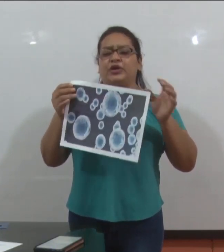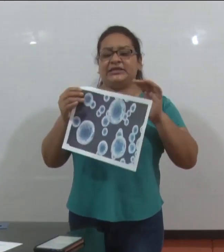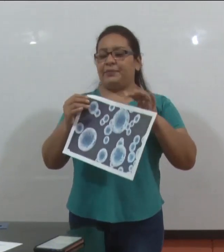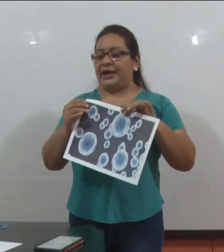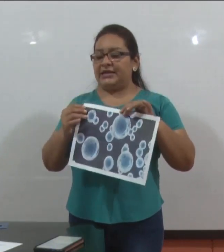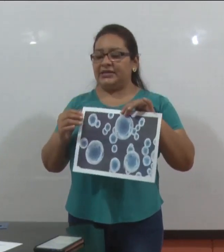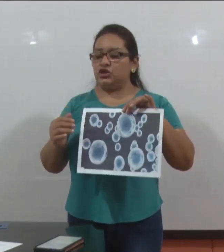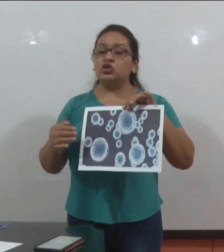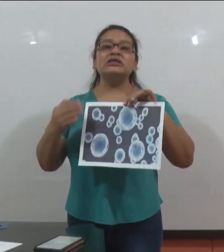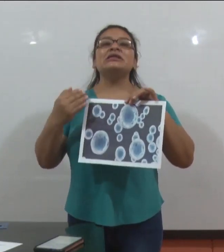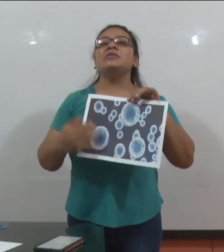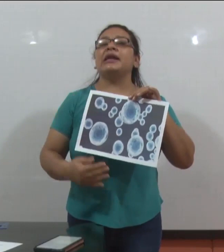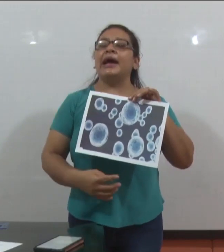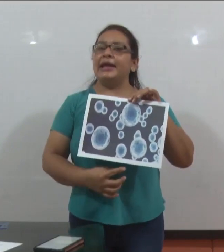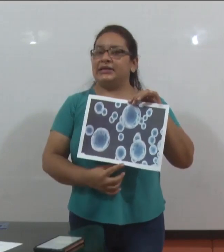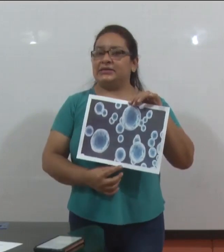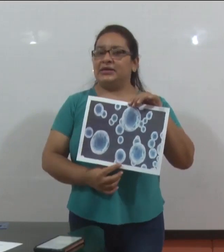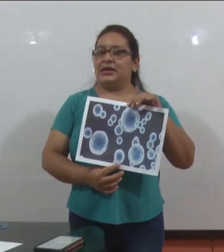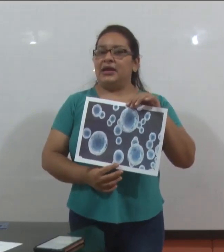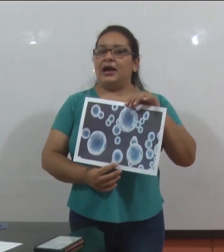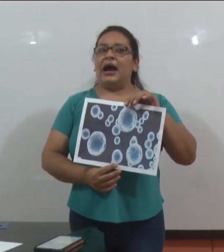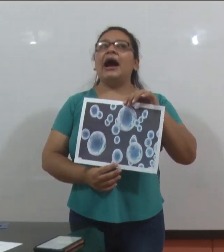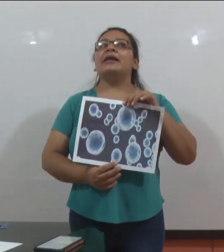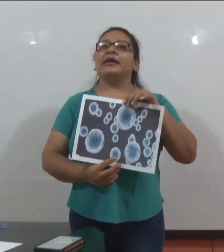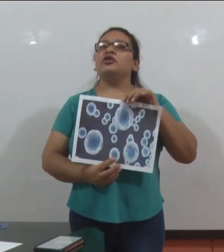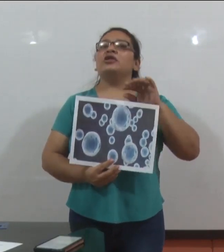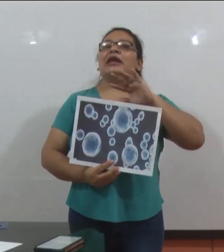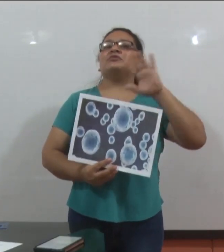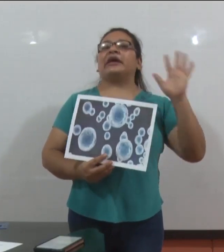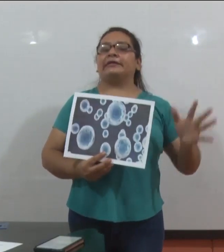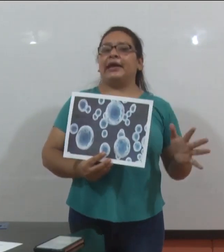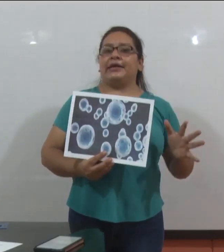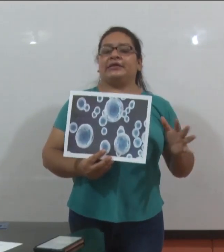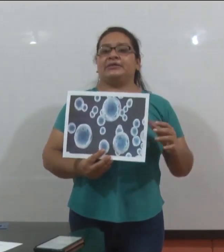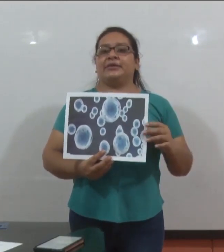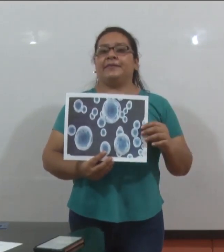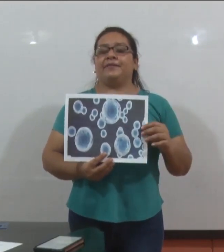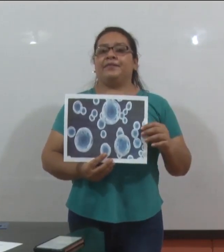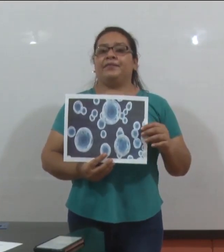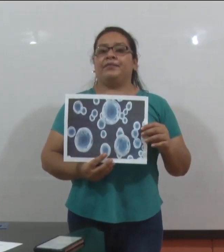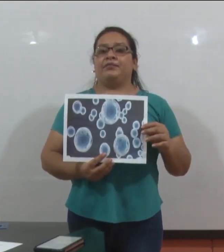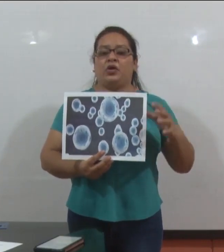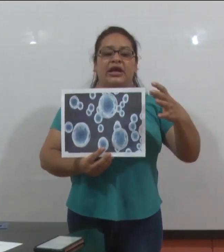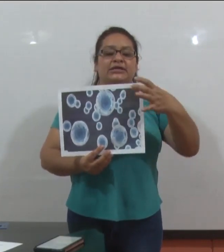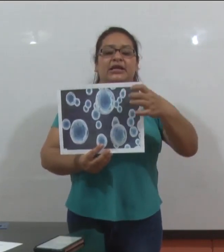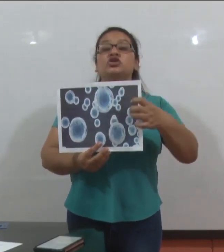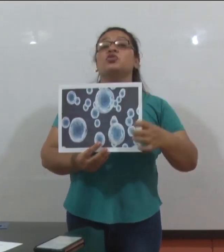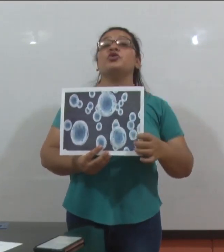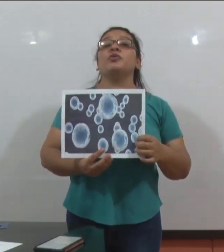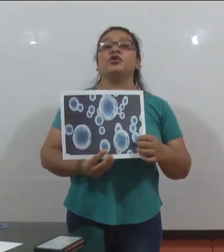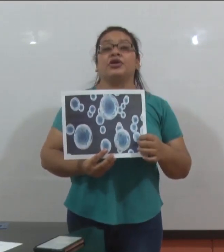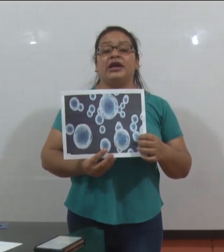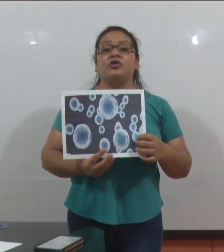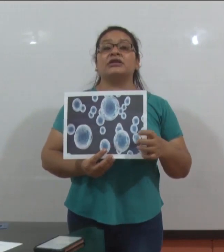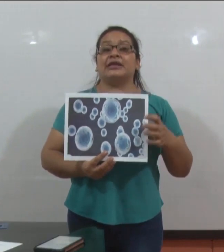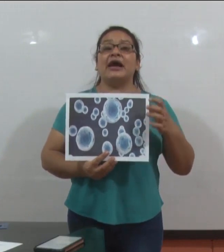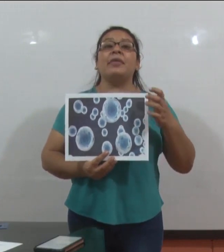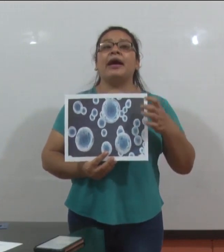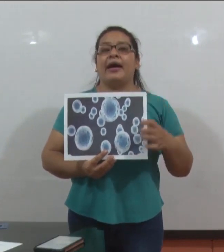se parecen, son similares al reino de las bacterias. Pero ellas tienen su propio reino que se llama